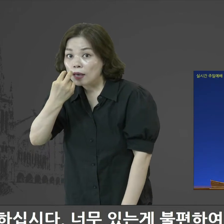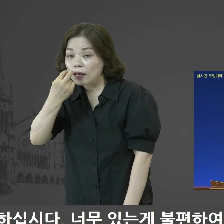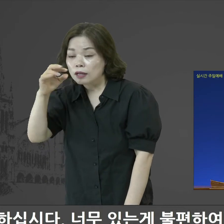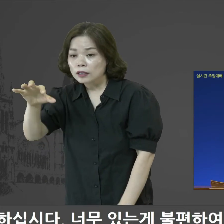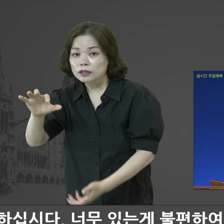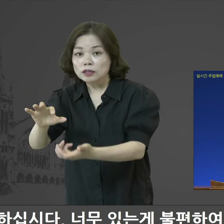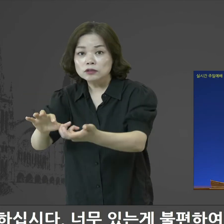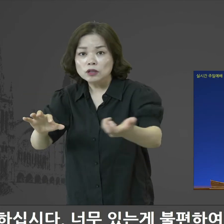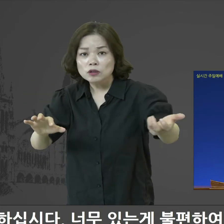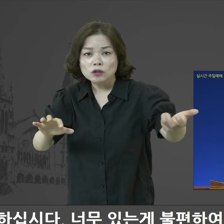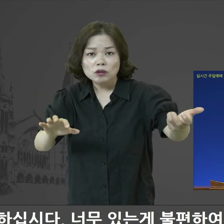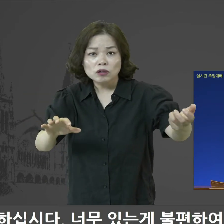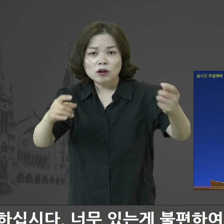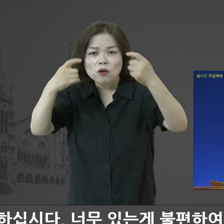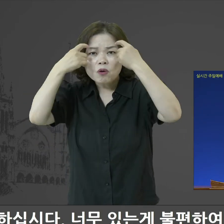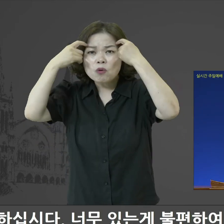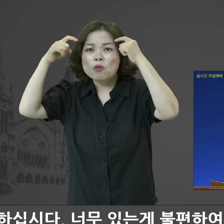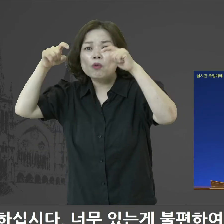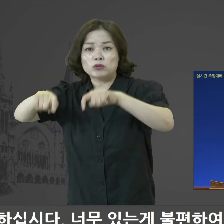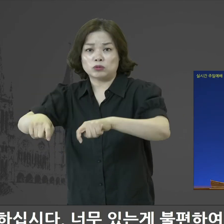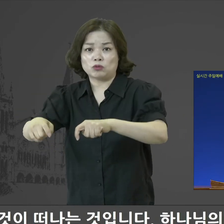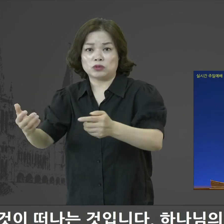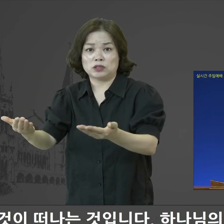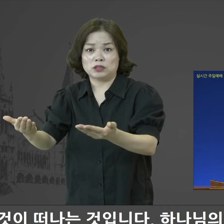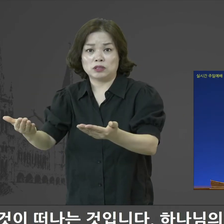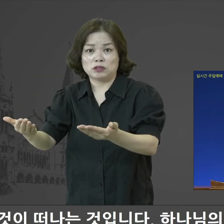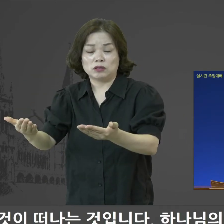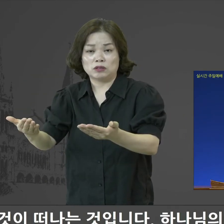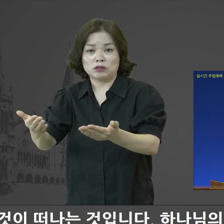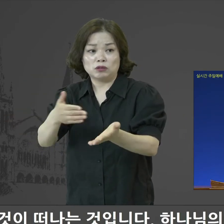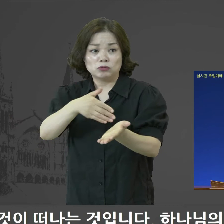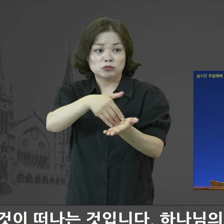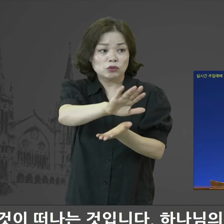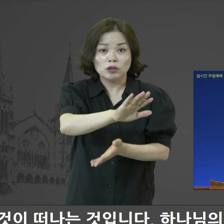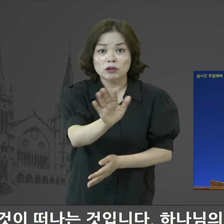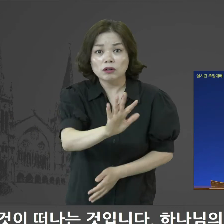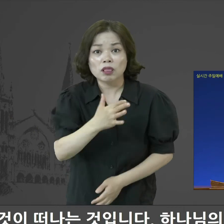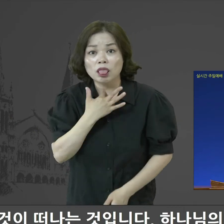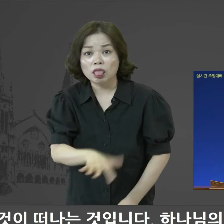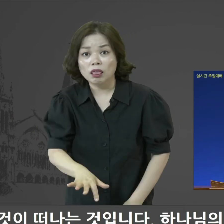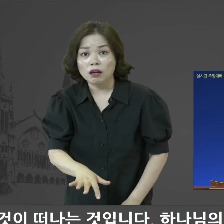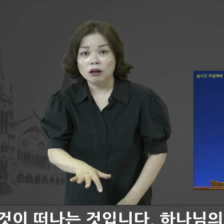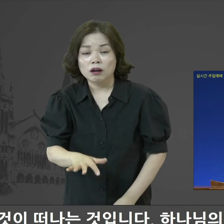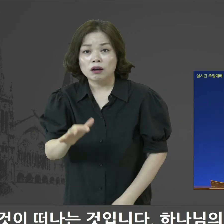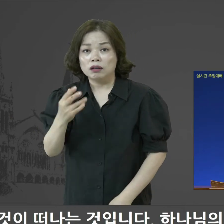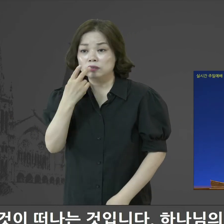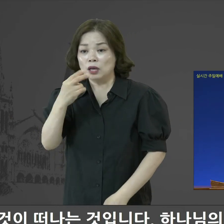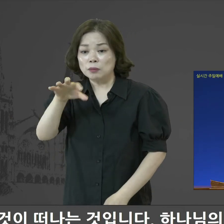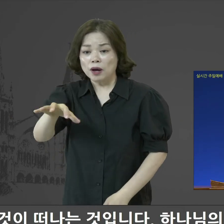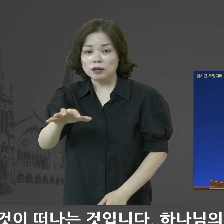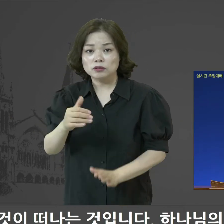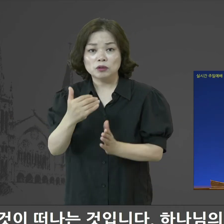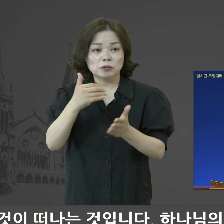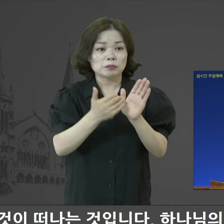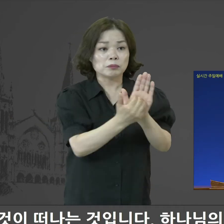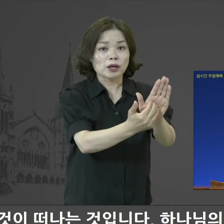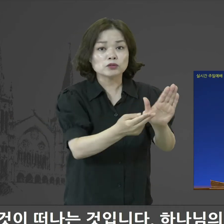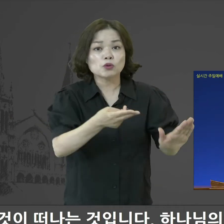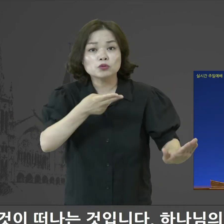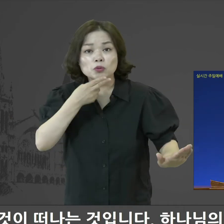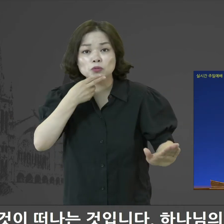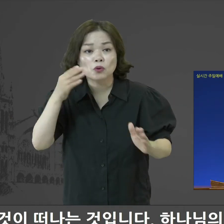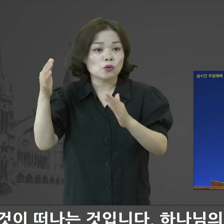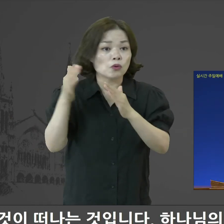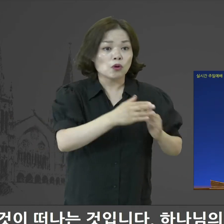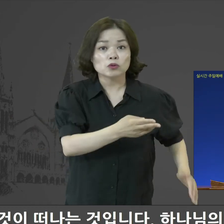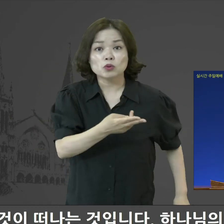생명에서 이렇게 떠난 게 얼마나 어리석은 일입니까? 쫓아내지도 않았는데 하나님의 생명 안으로 들어온 길을 막는 것도 아닌데 거기에